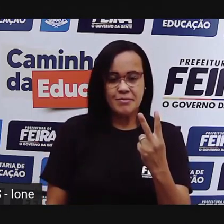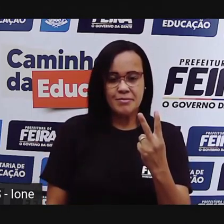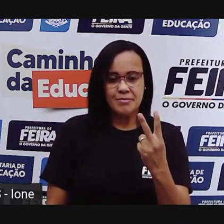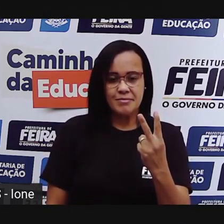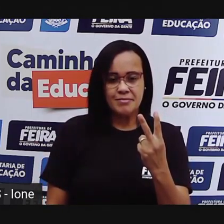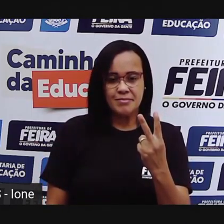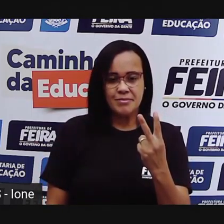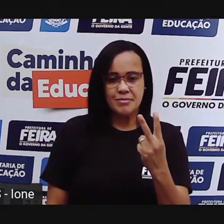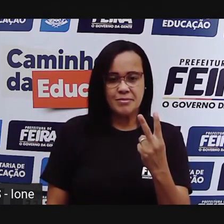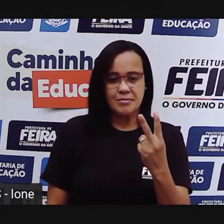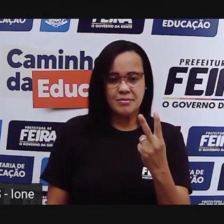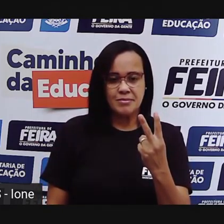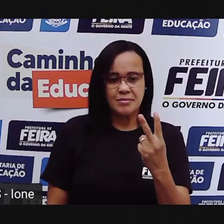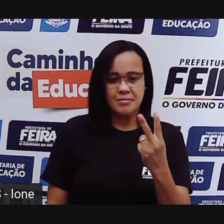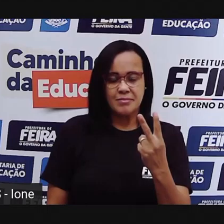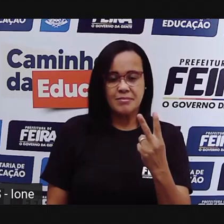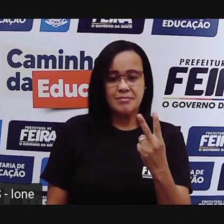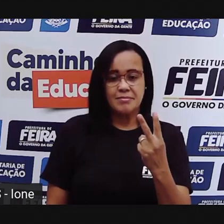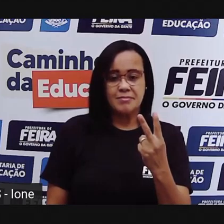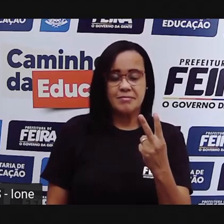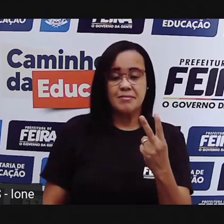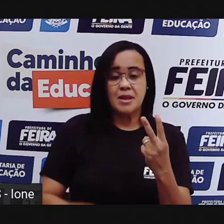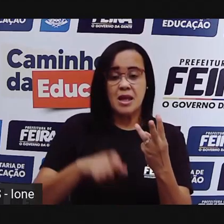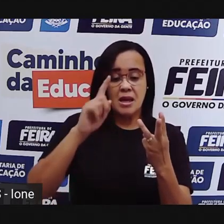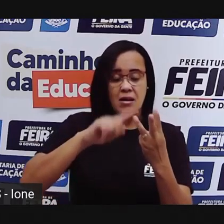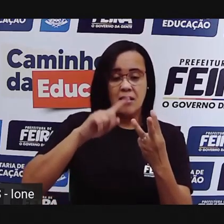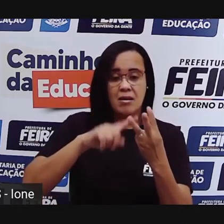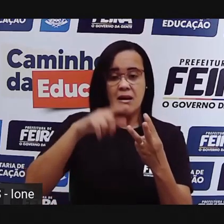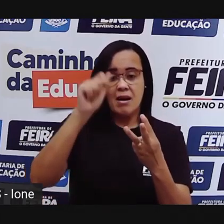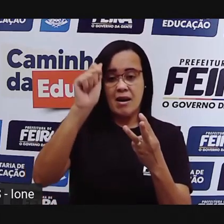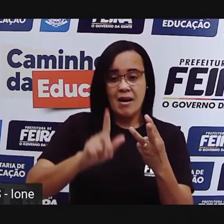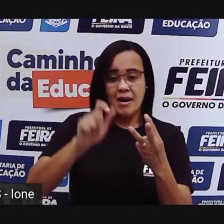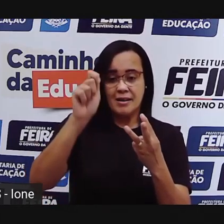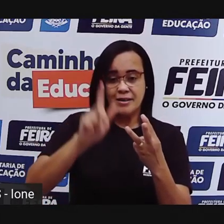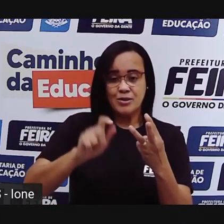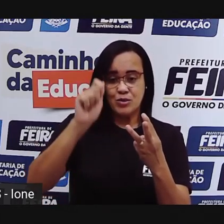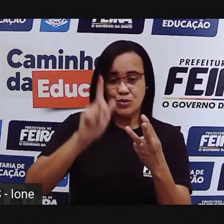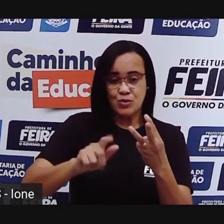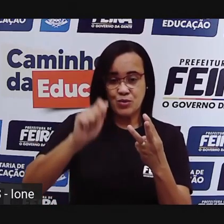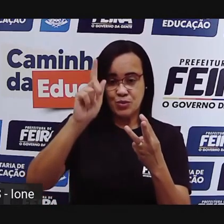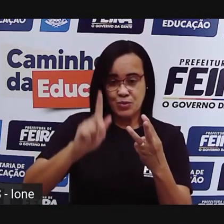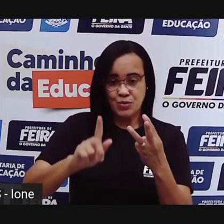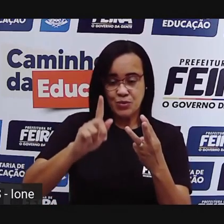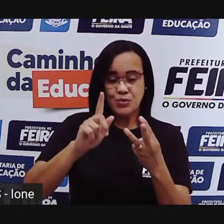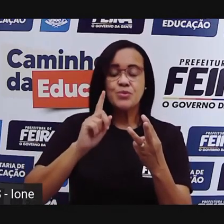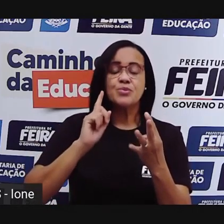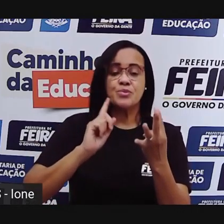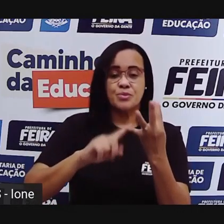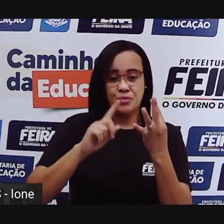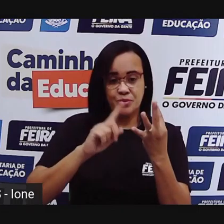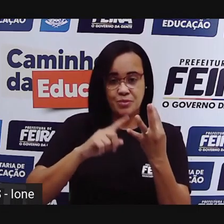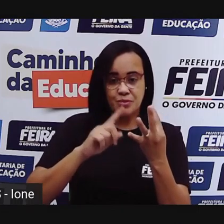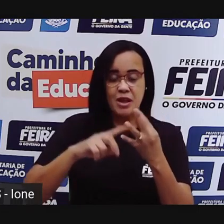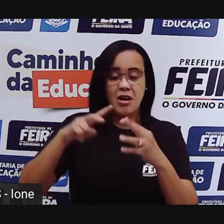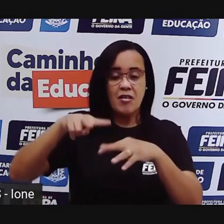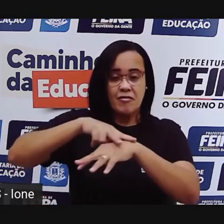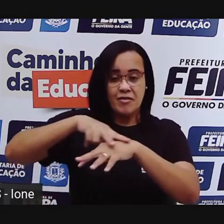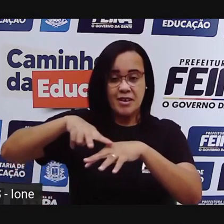certo? Uma por cima da outra, que a gente precisa juntar as suas pontinhas. Então eu peguei azul, vou pegar